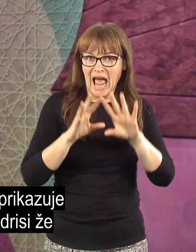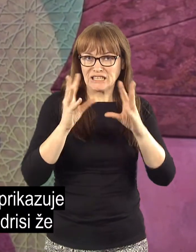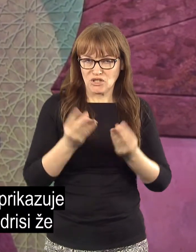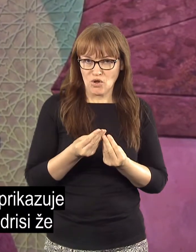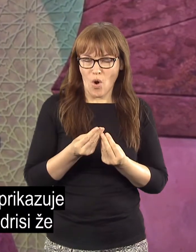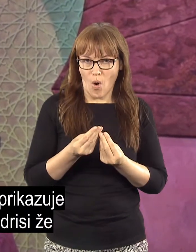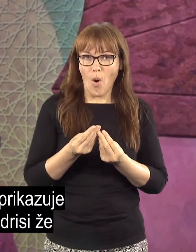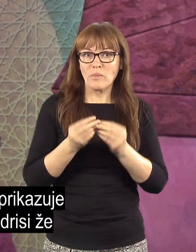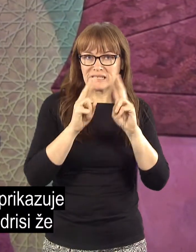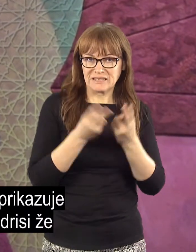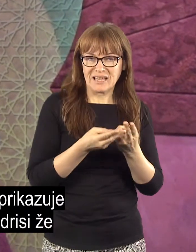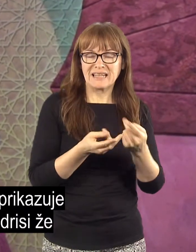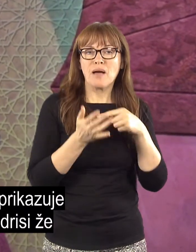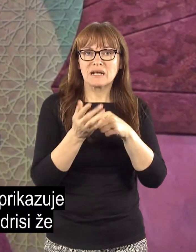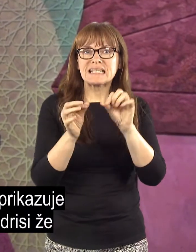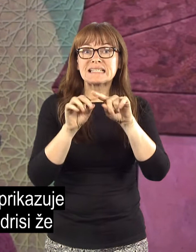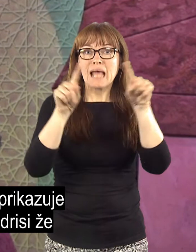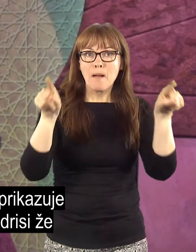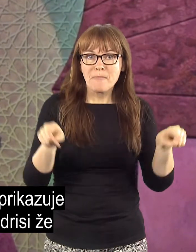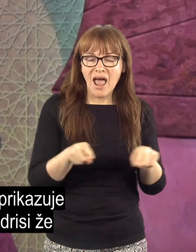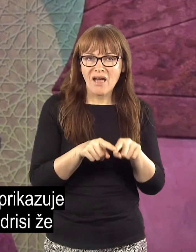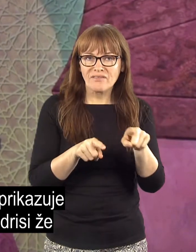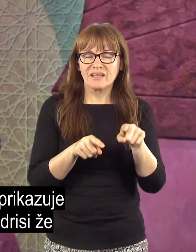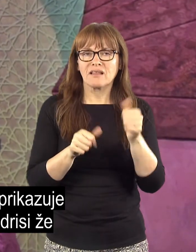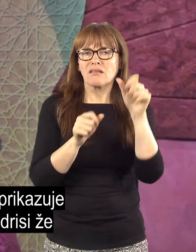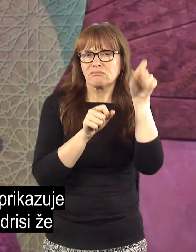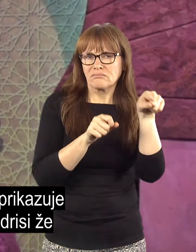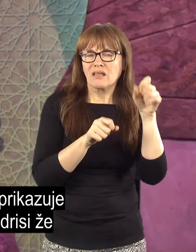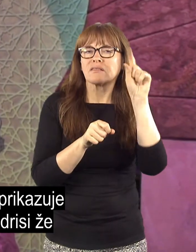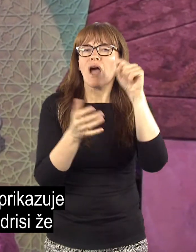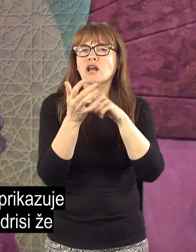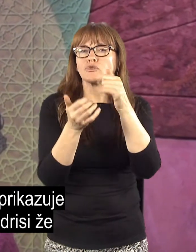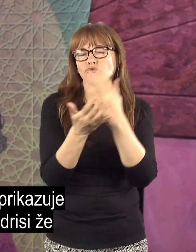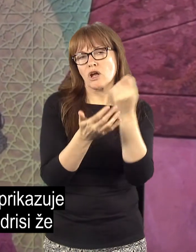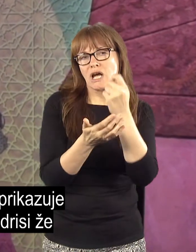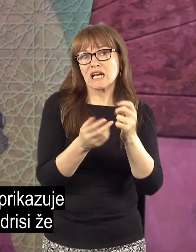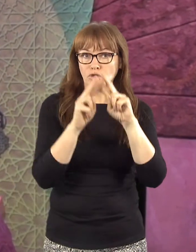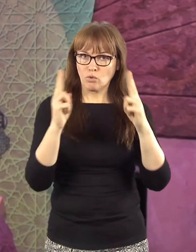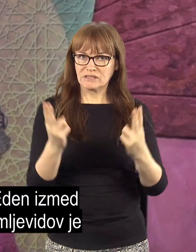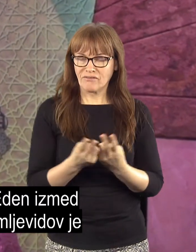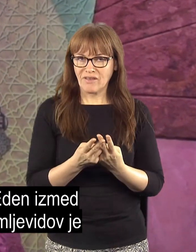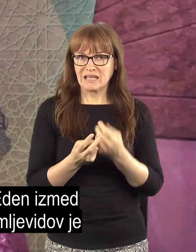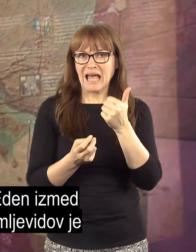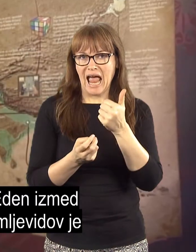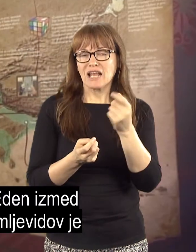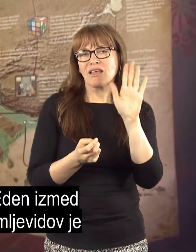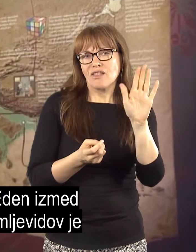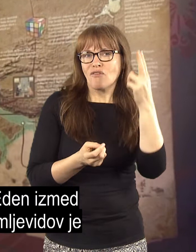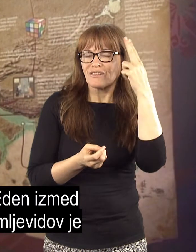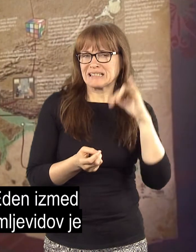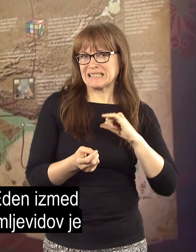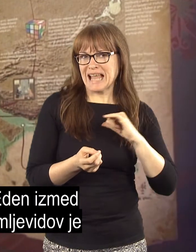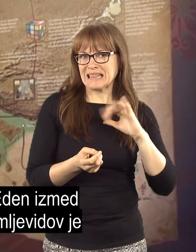Zadnji sklop sveta nam prikazuje zemljevide, saj Al-Idrisi je že v 12. stoletju risal svet in eden izmed